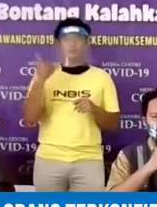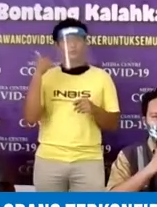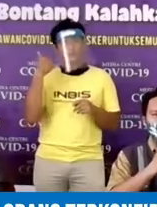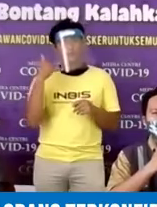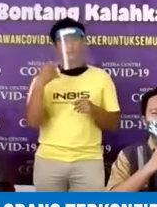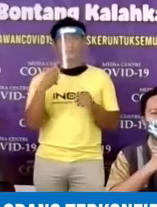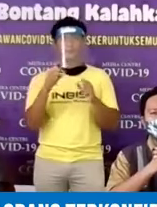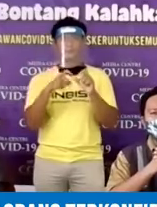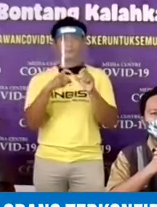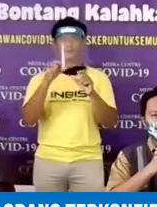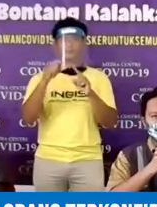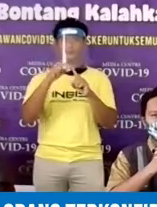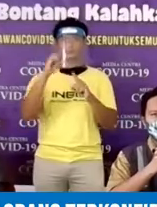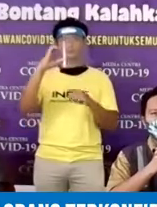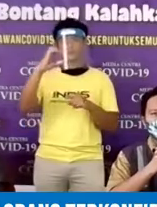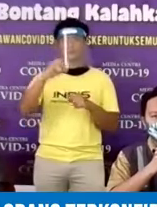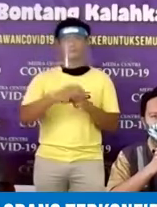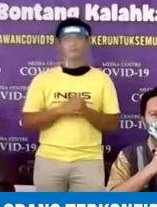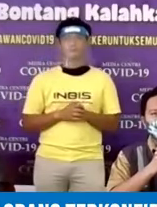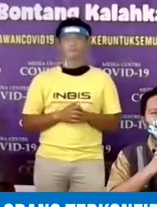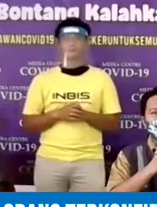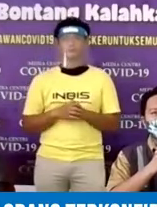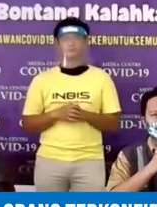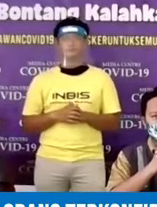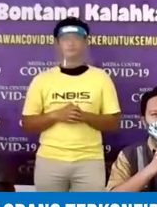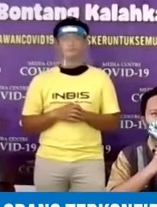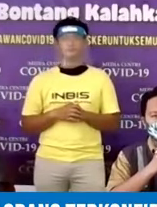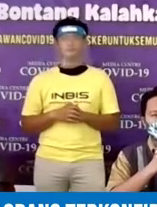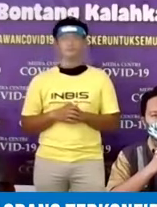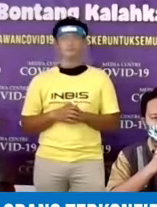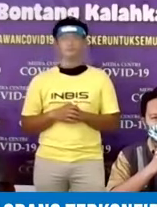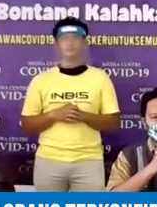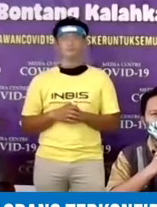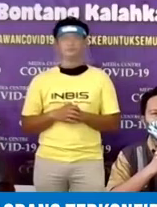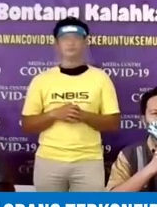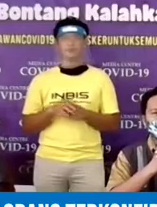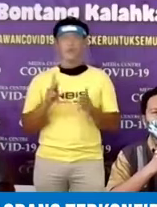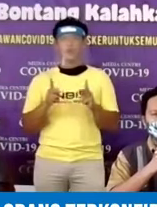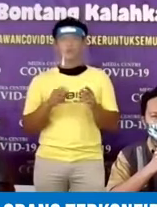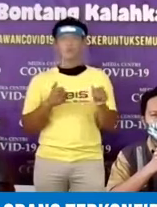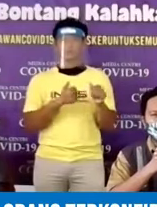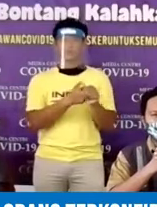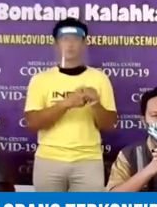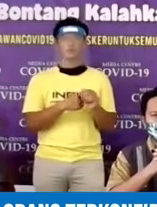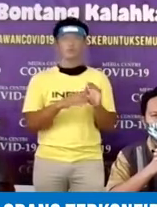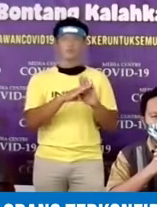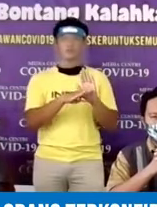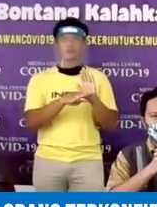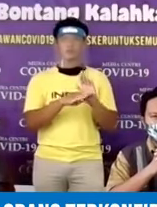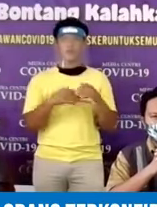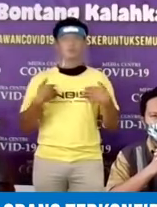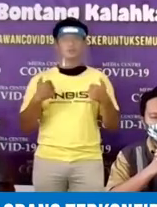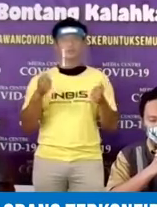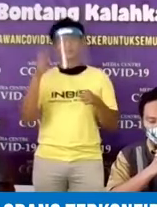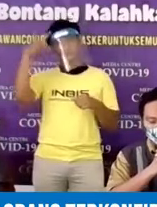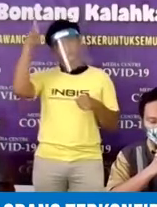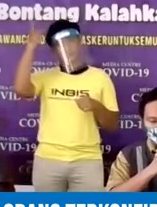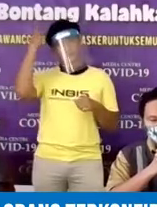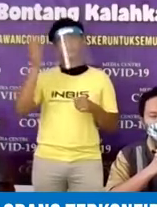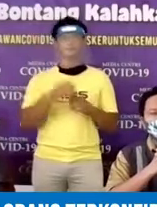sejalan nanti dengan adanya peraturan walikota kita akan melakukan tegakkan disiplin untuk menegakkan protokol copy nanti